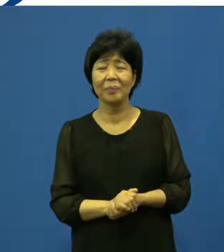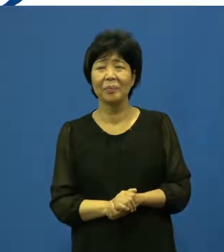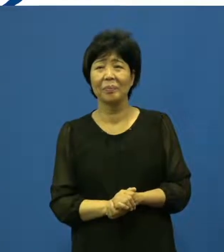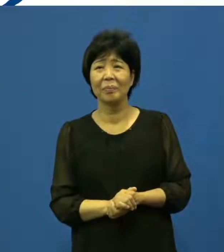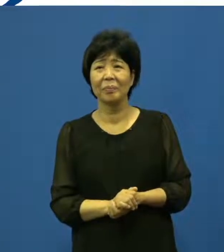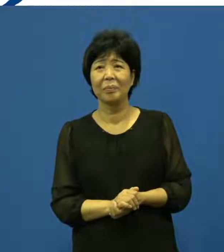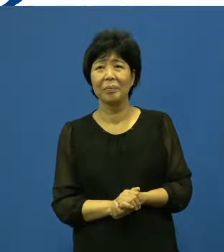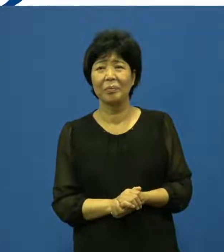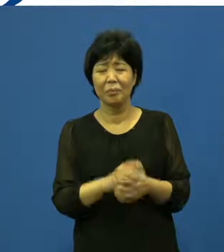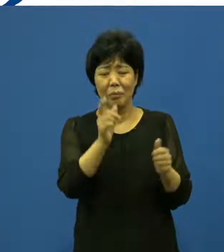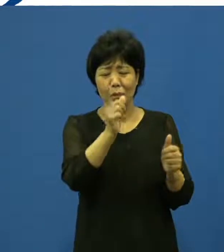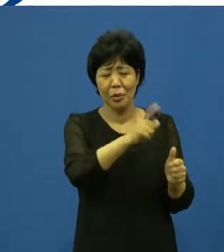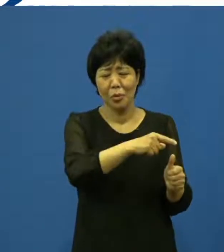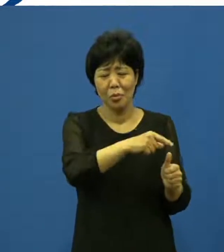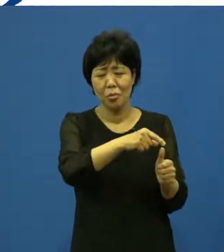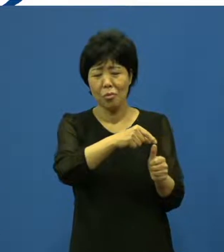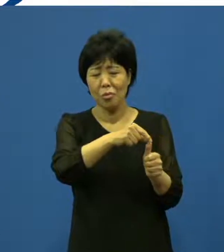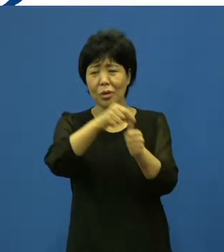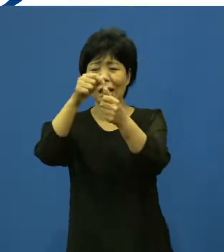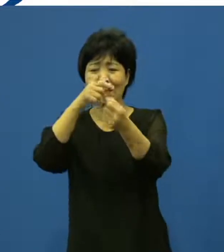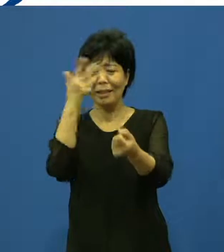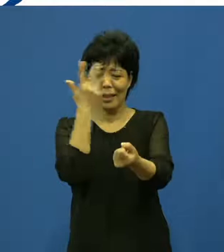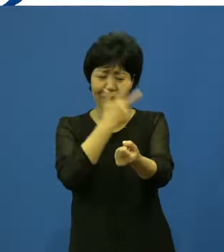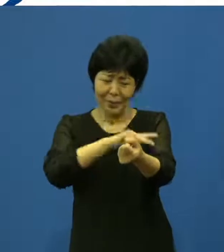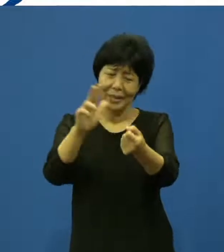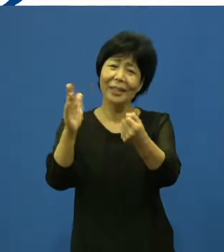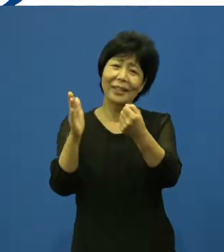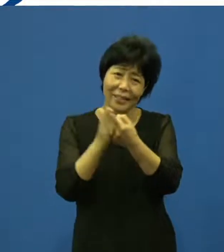구제불능이라서 하나님 구제해 주신 겁니다.